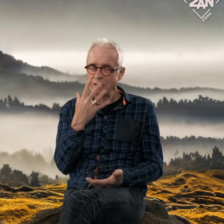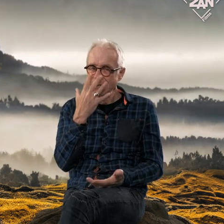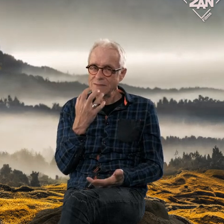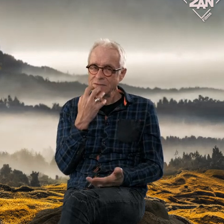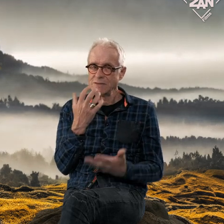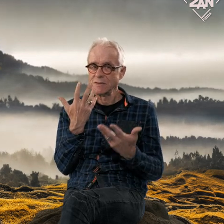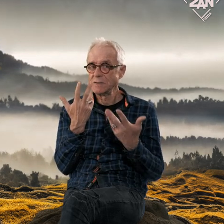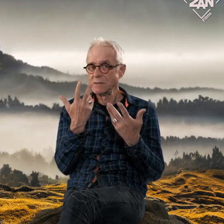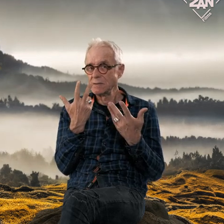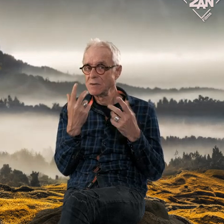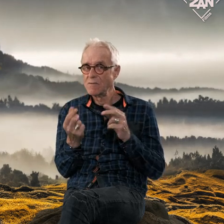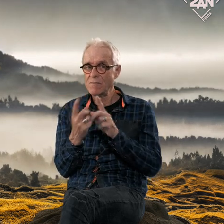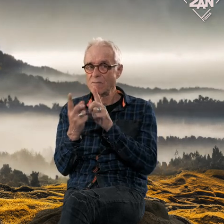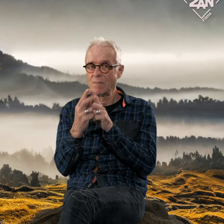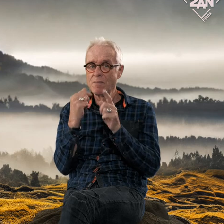devenait insupportable.